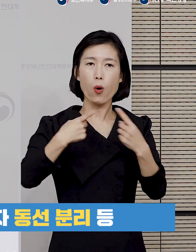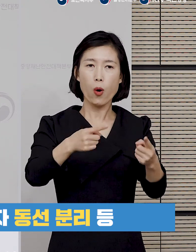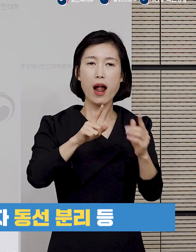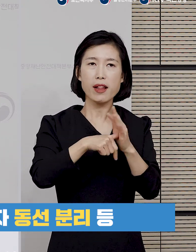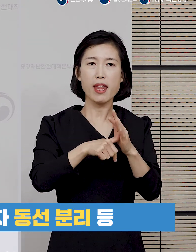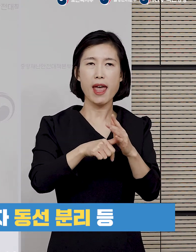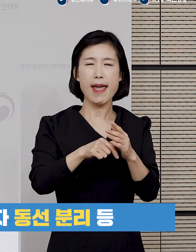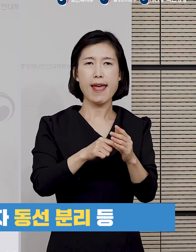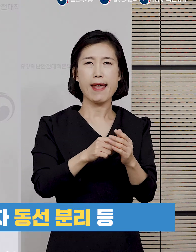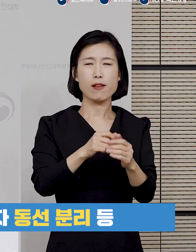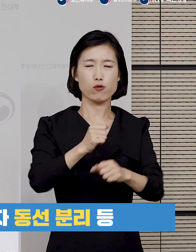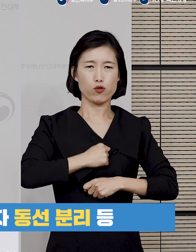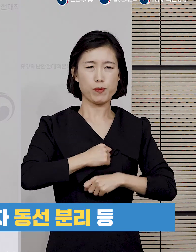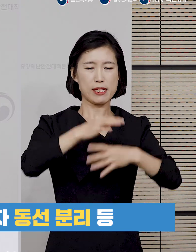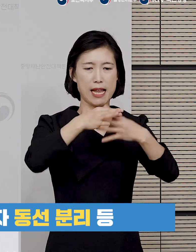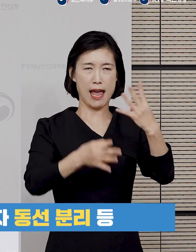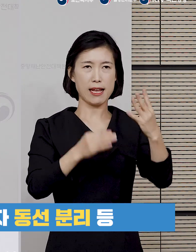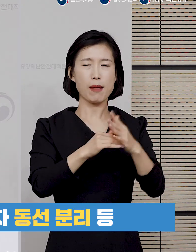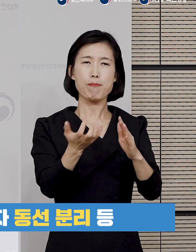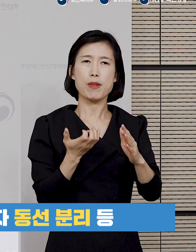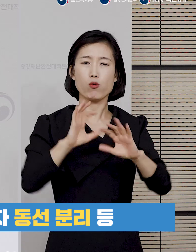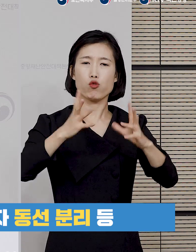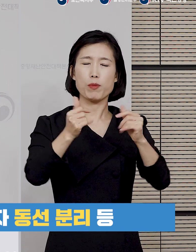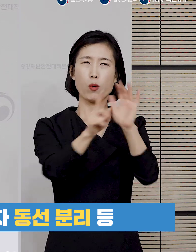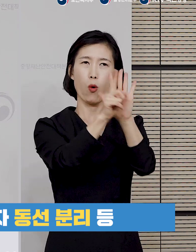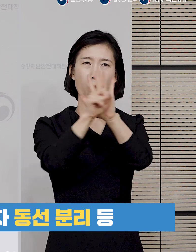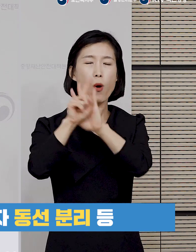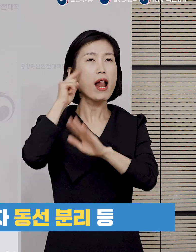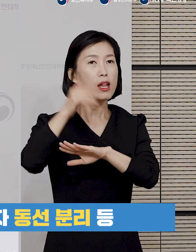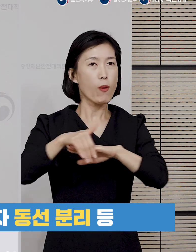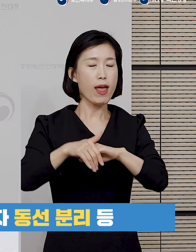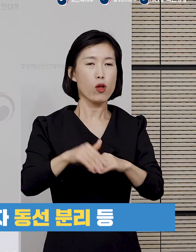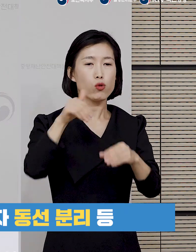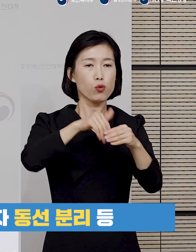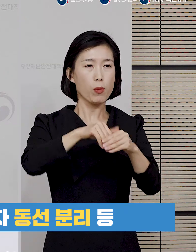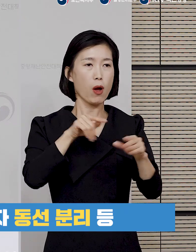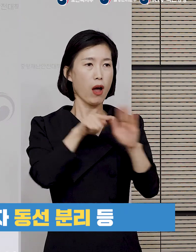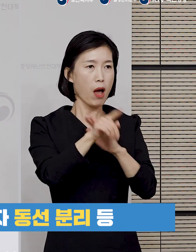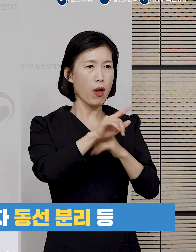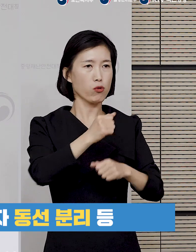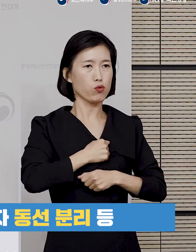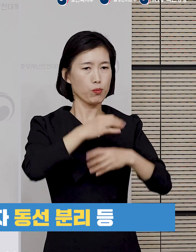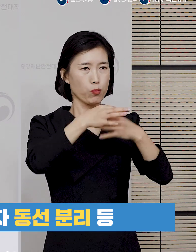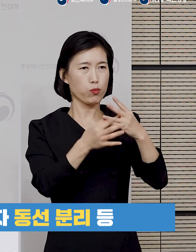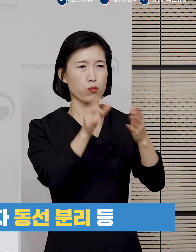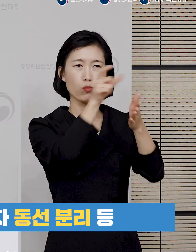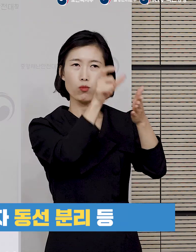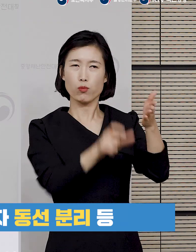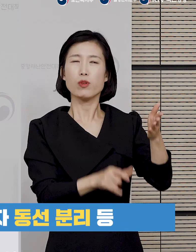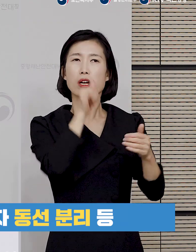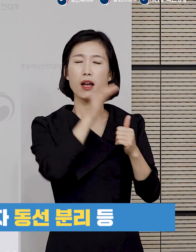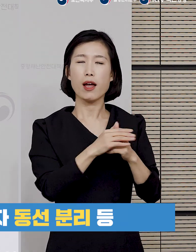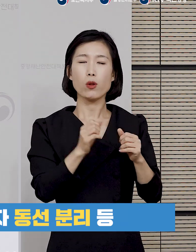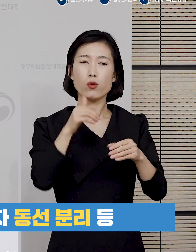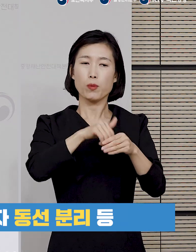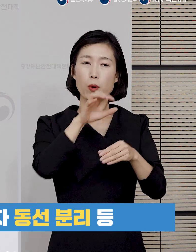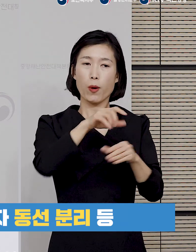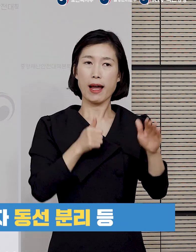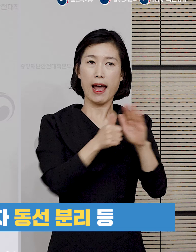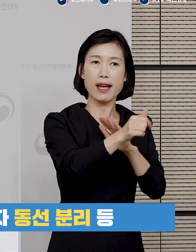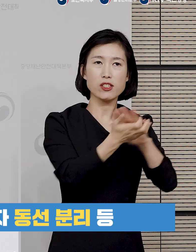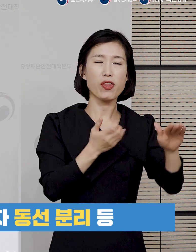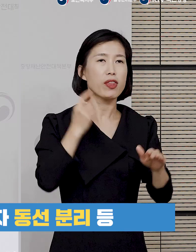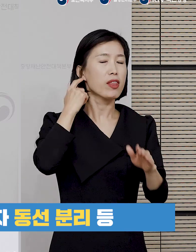투표참여 대국민 행동 수칙을 만들어서 사전에 국민에게 홍보를 하고 투표에서 내도 부착을 합니다 또